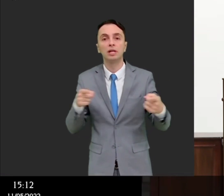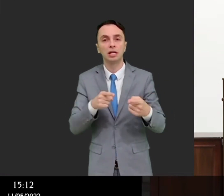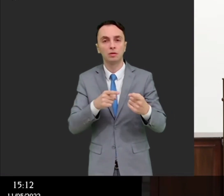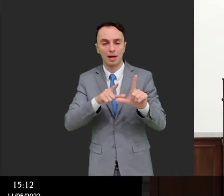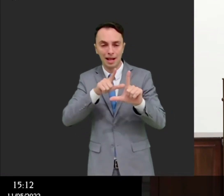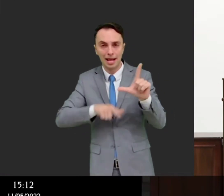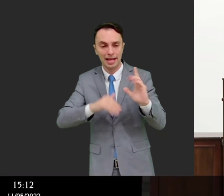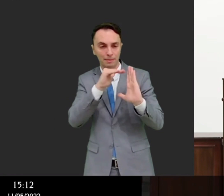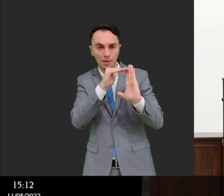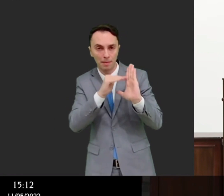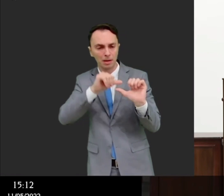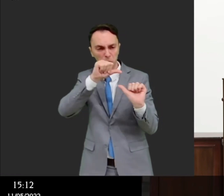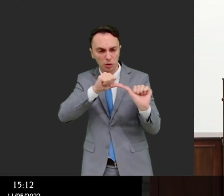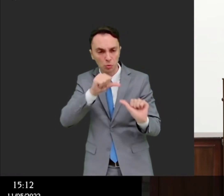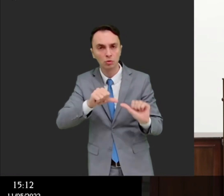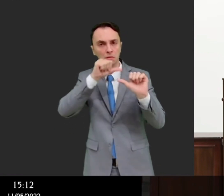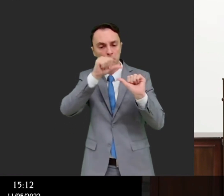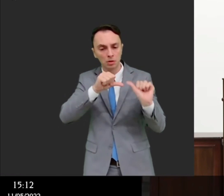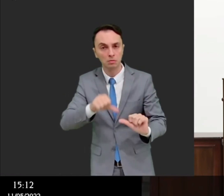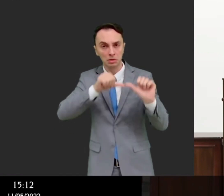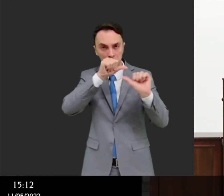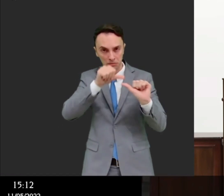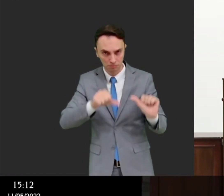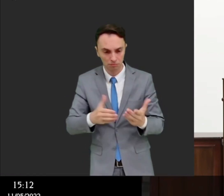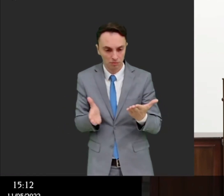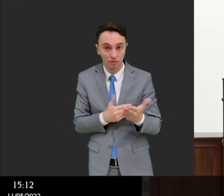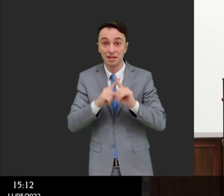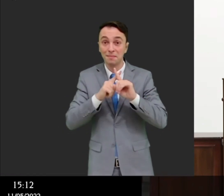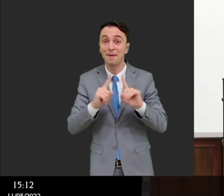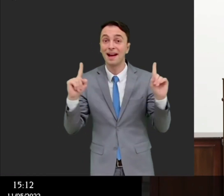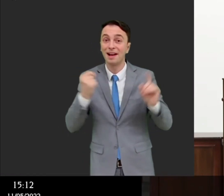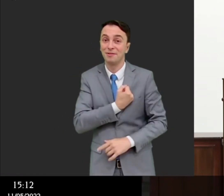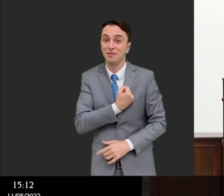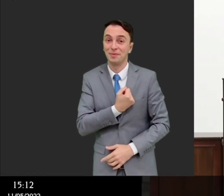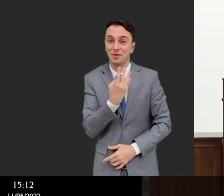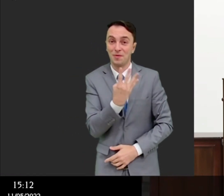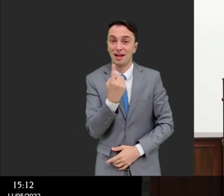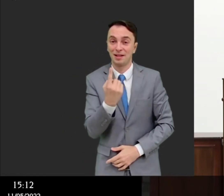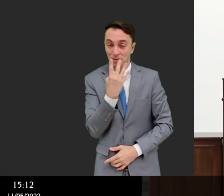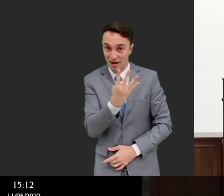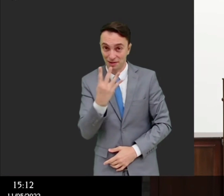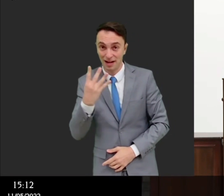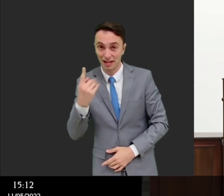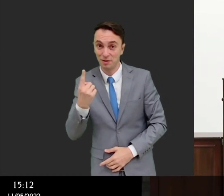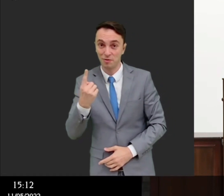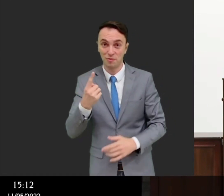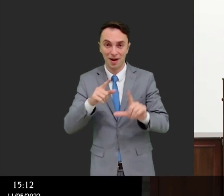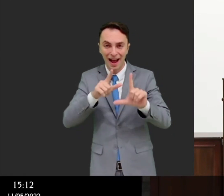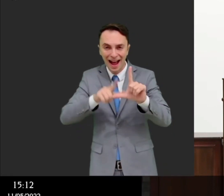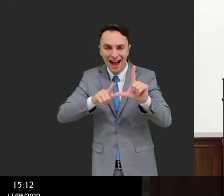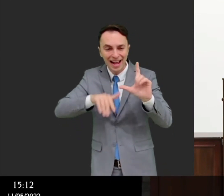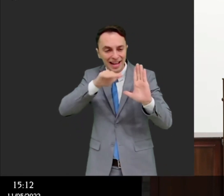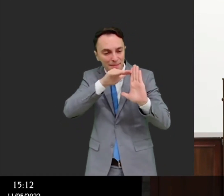deu uma coisinha aqui, outra lá. Mas o 441 é da criançada e